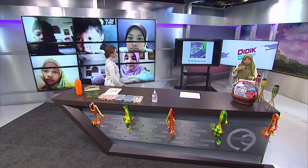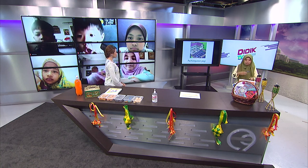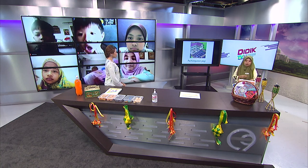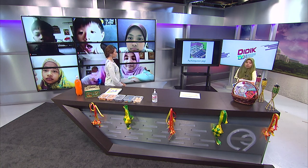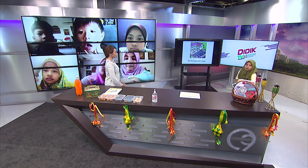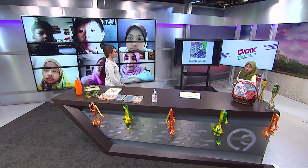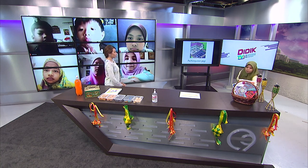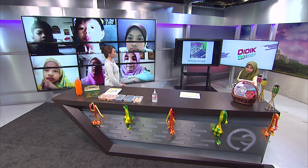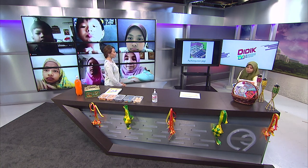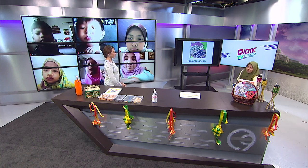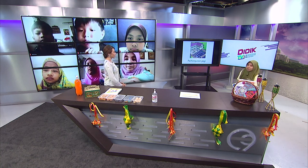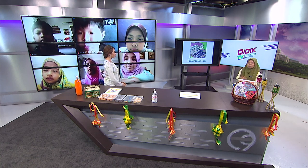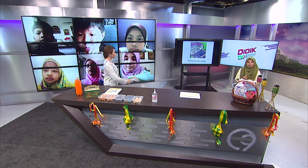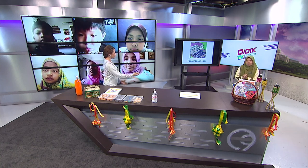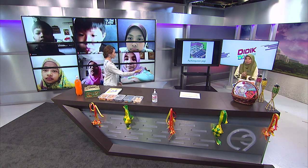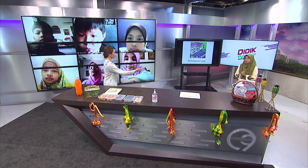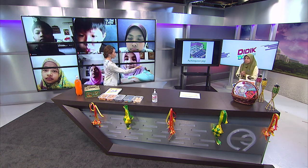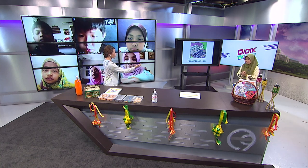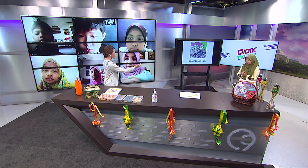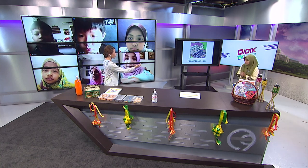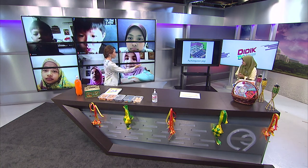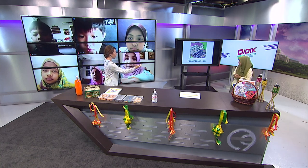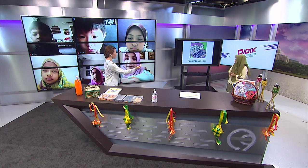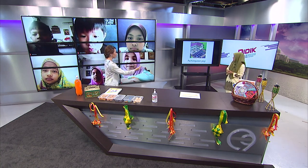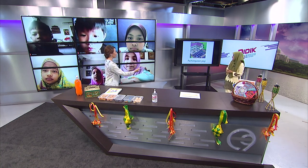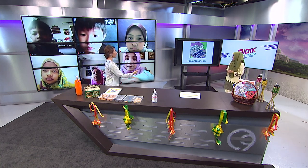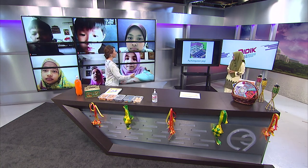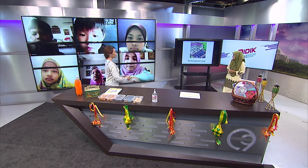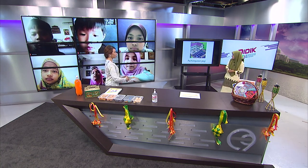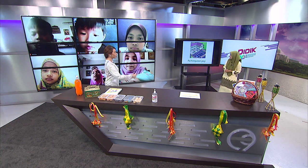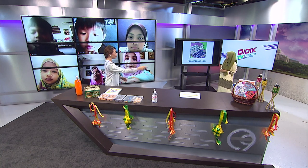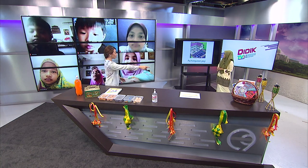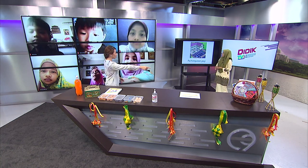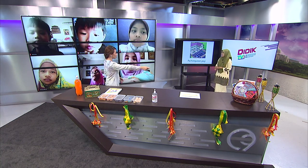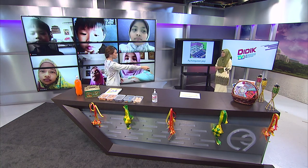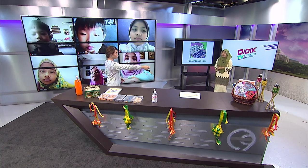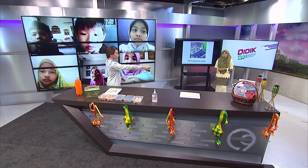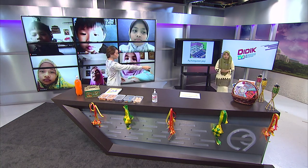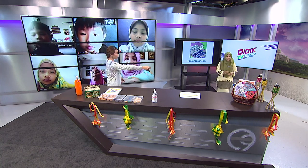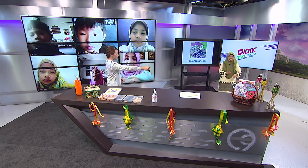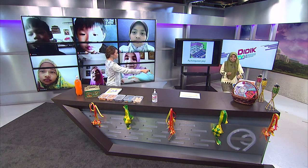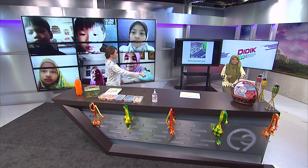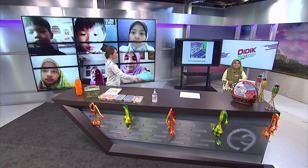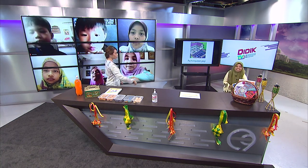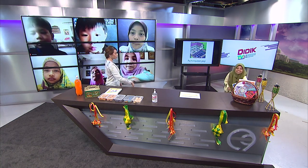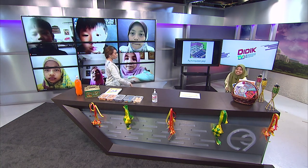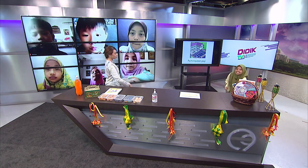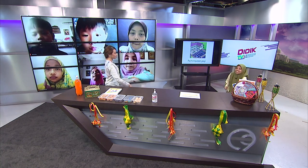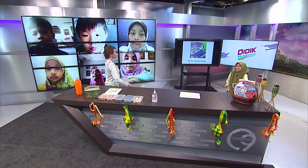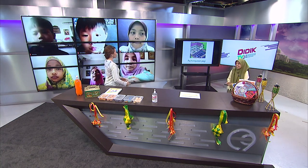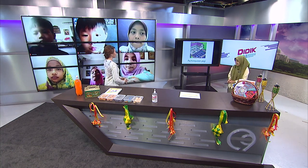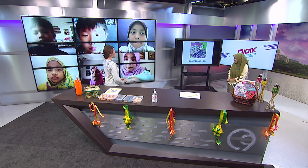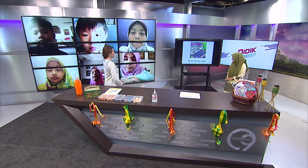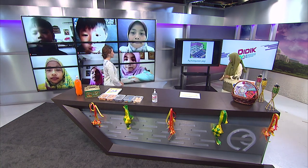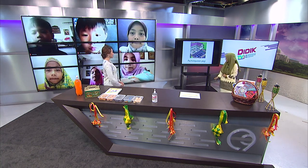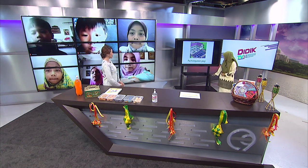Cuba tengok. Okey, cikgu boleh ke kanan sikit? Rapat sikit ke TV? Sikit. Okey. Gitu. Cikgu boleh pegang ni cikgu. Boleh pegang ya? Cikgu pegang je.